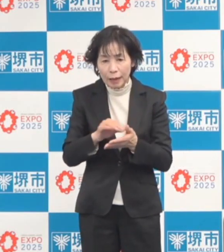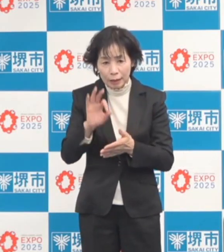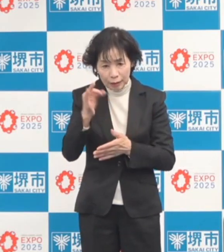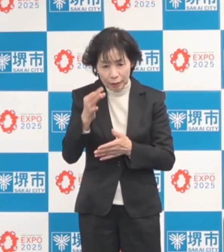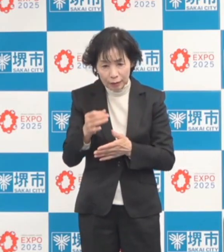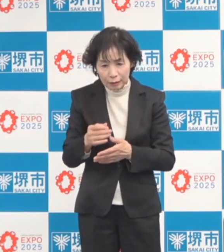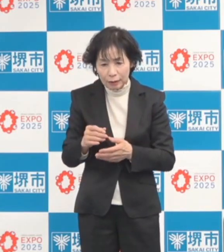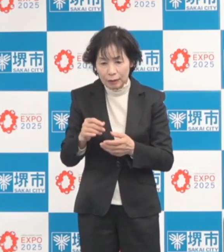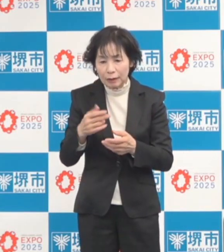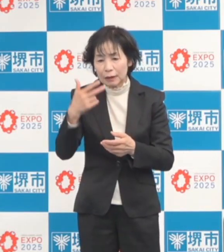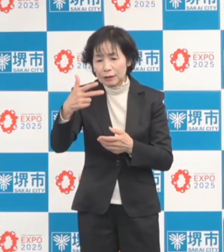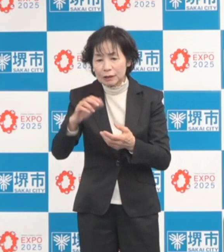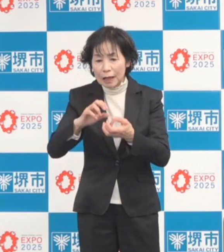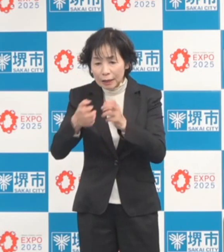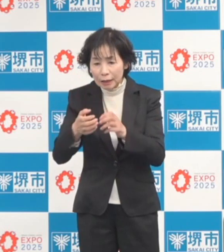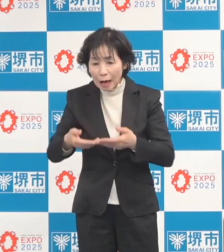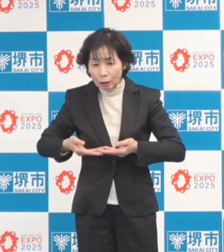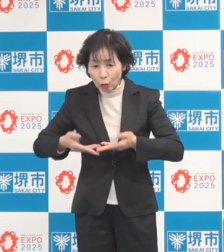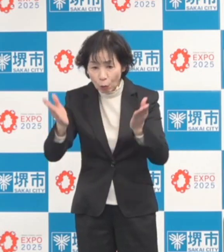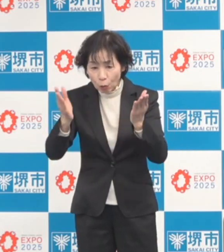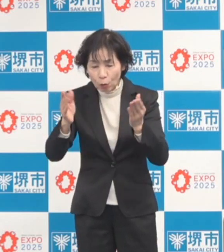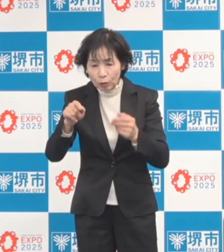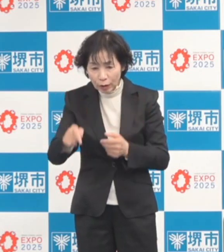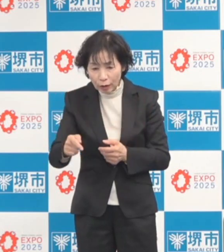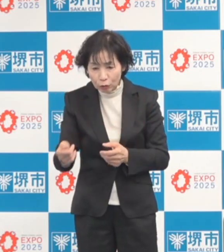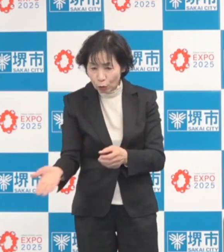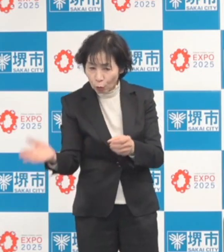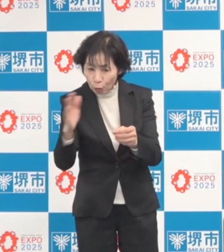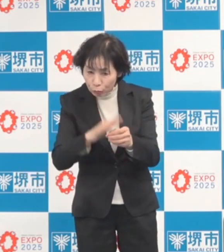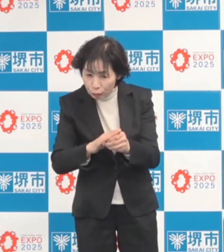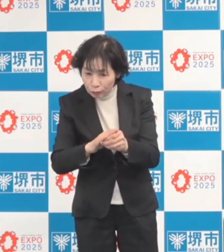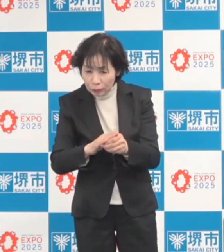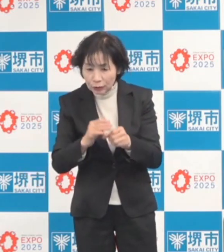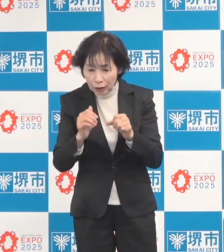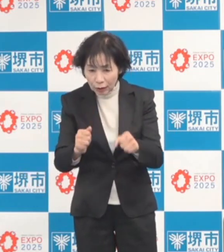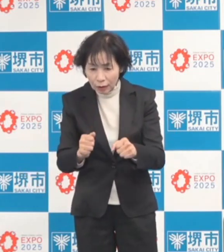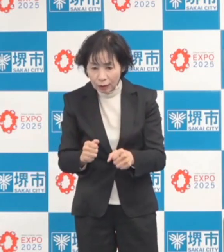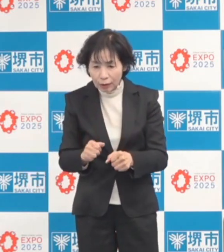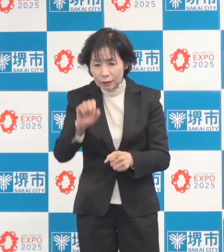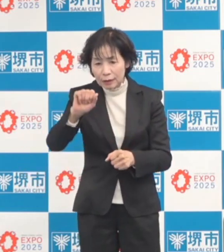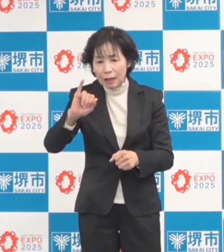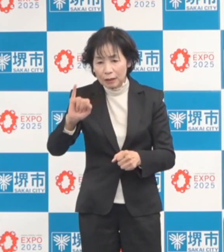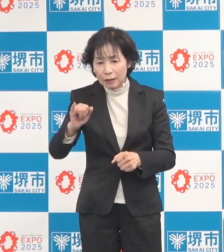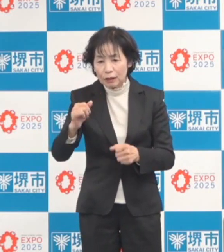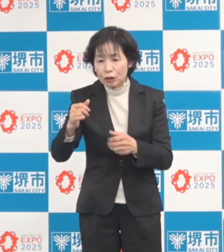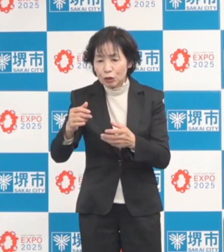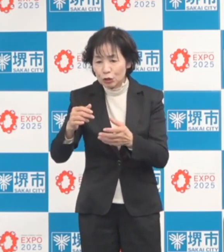で歳入も含めてそこは賄って歳出も増えるけども